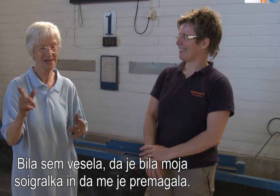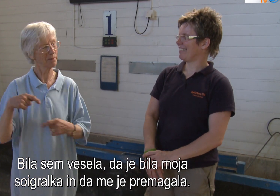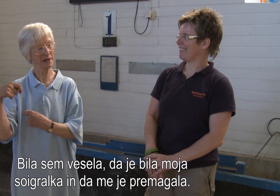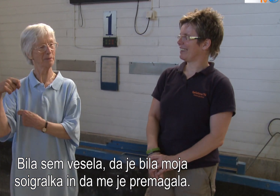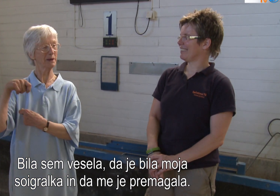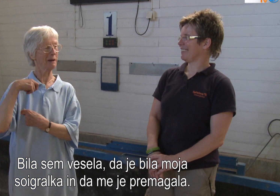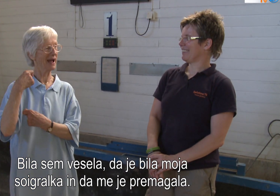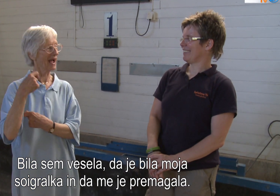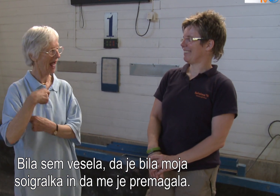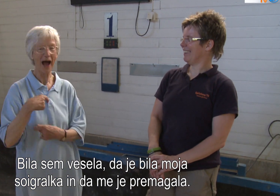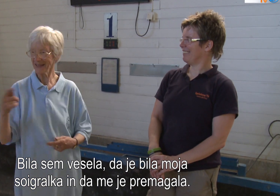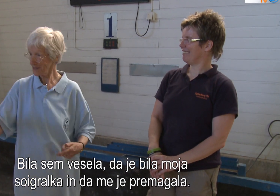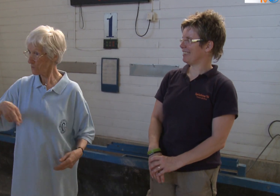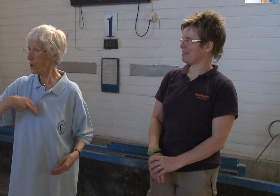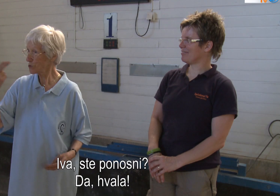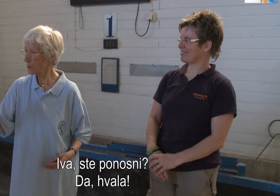Grazie, per me.